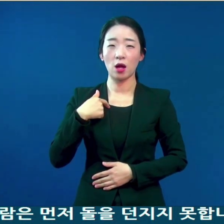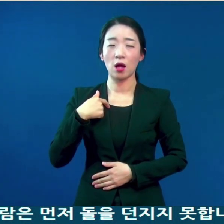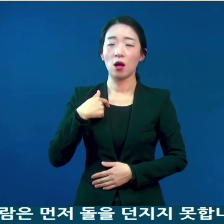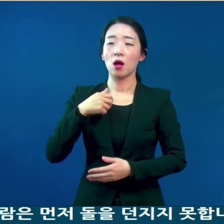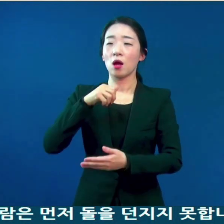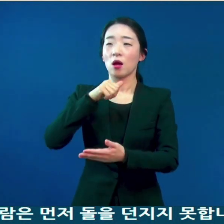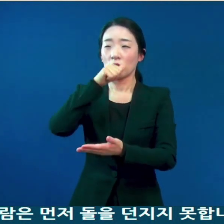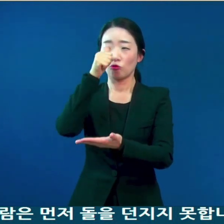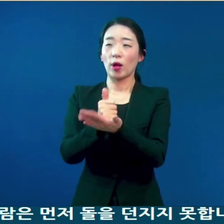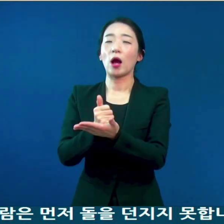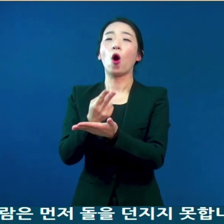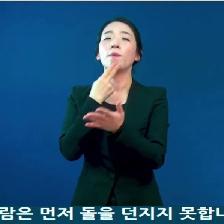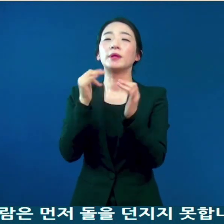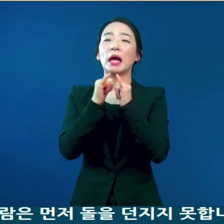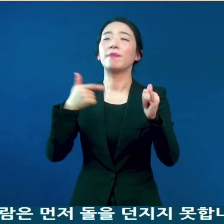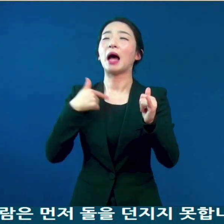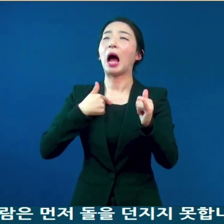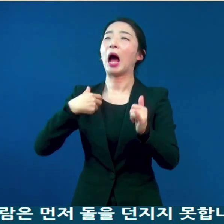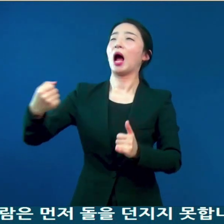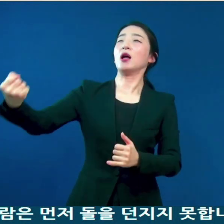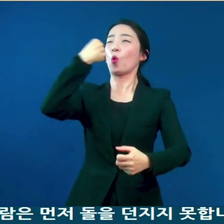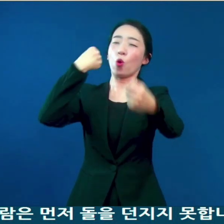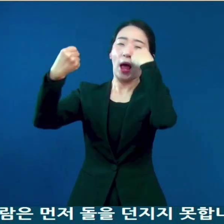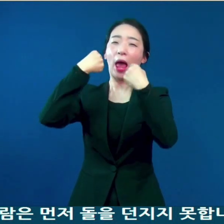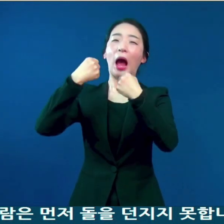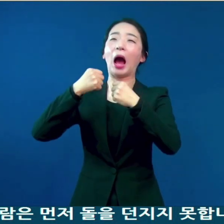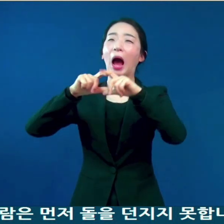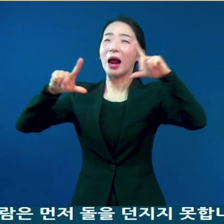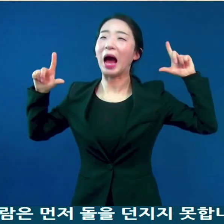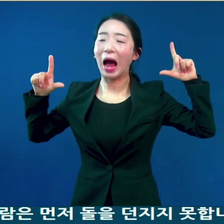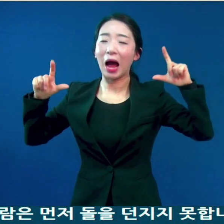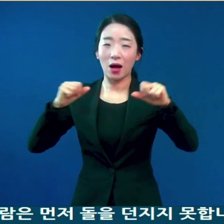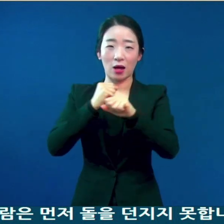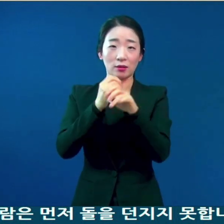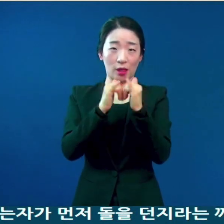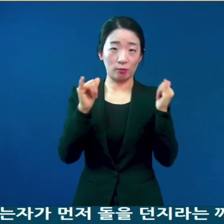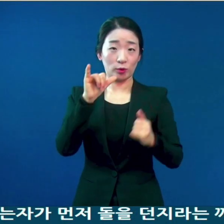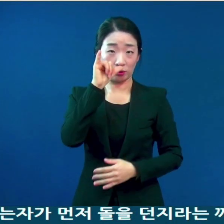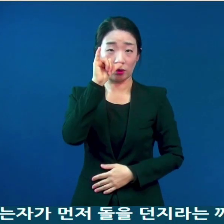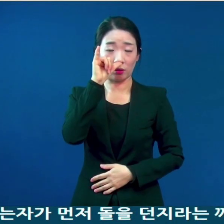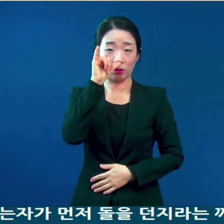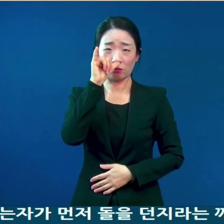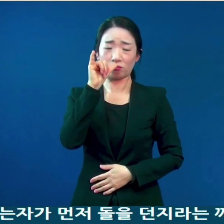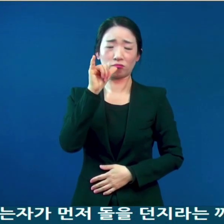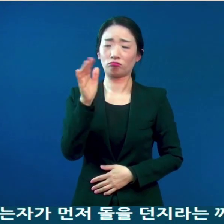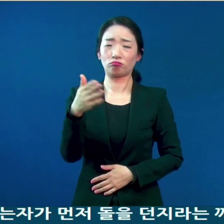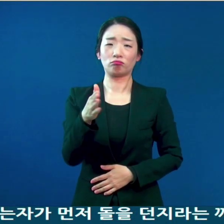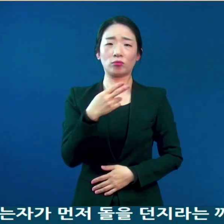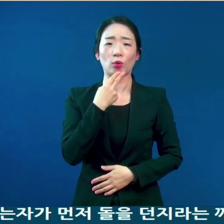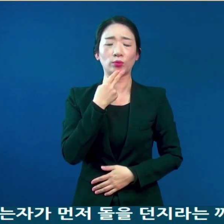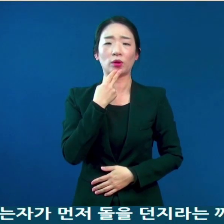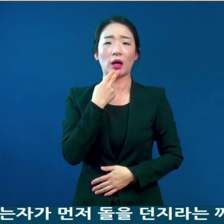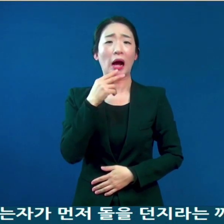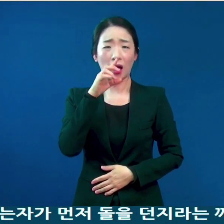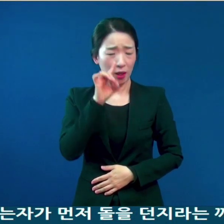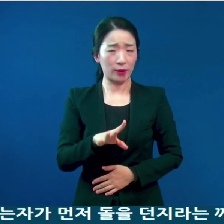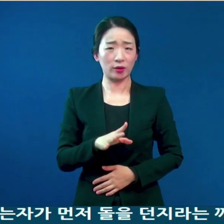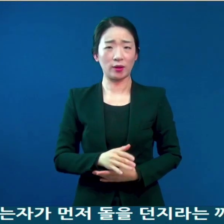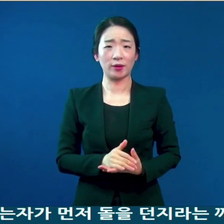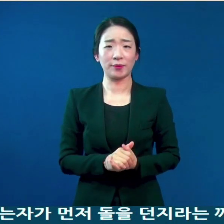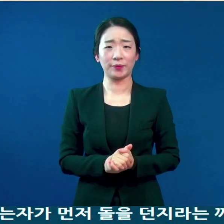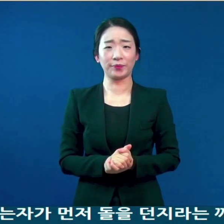쳐라, 또 지가 먼저 그래요. 딴 사람이 그래줘야지 자기가 또 먼저 그래요. 이거 안 되는 겁니다.